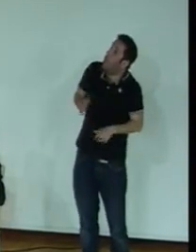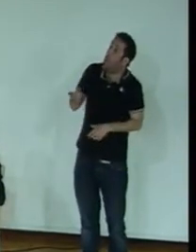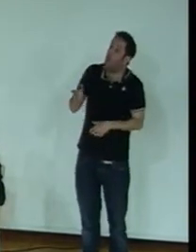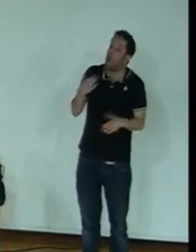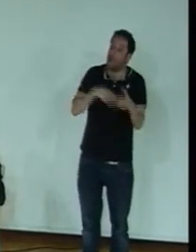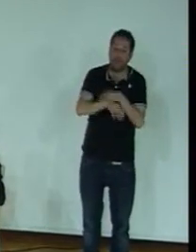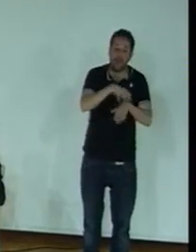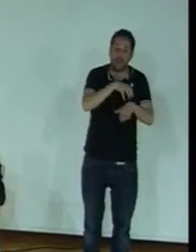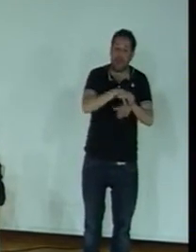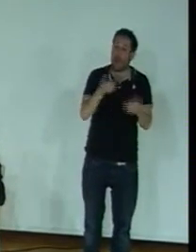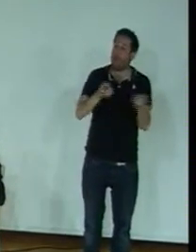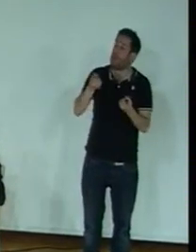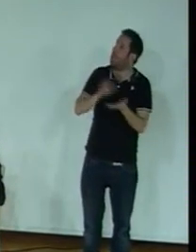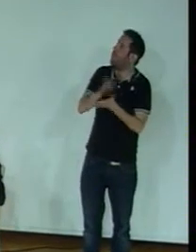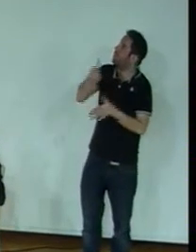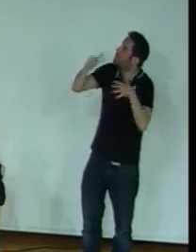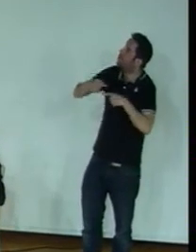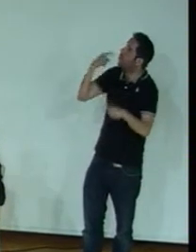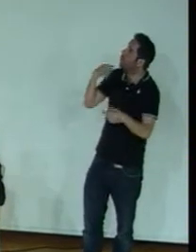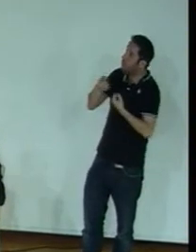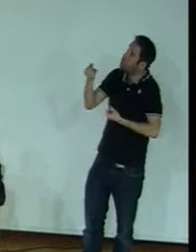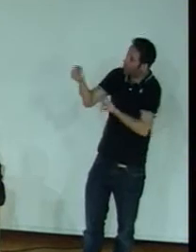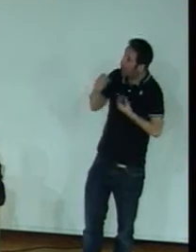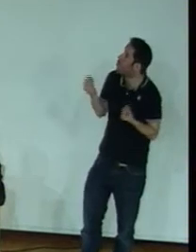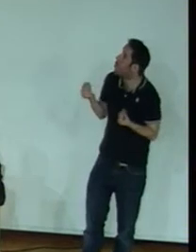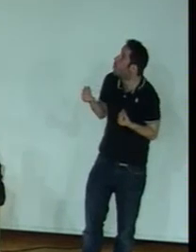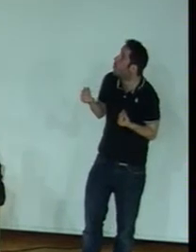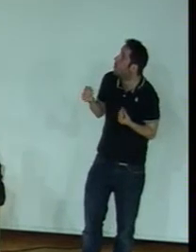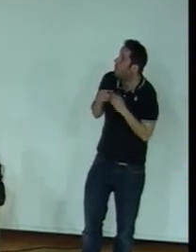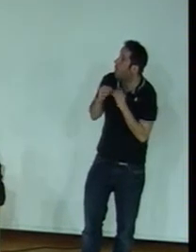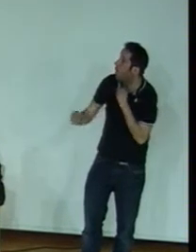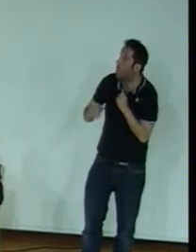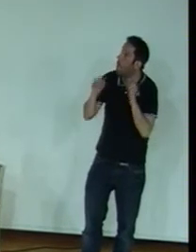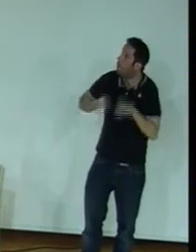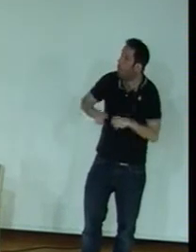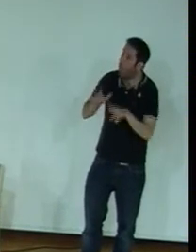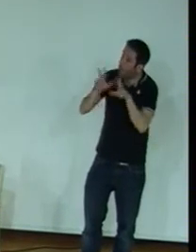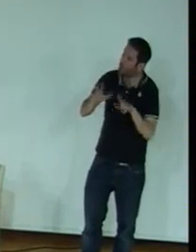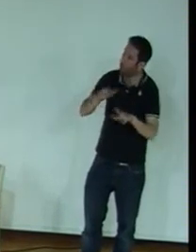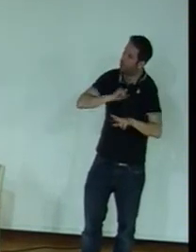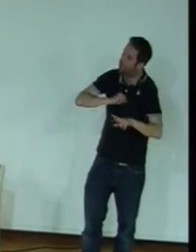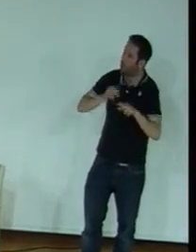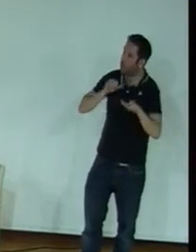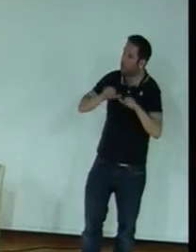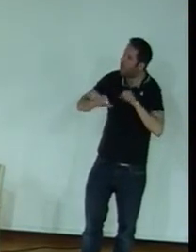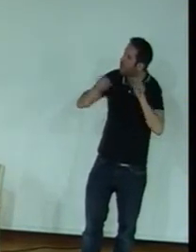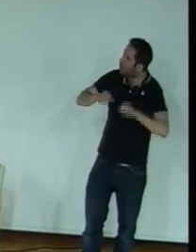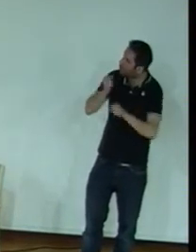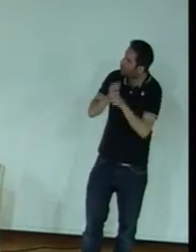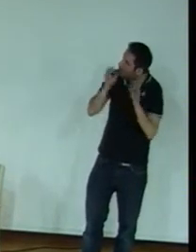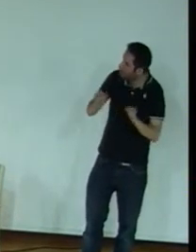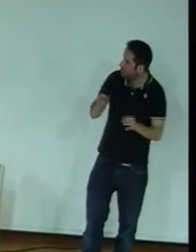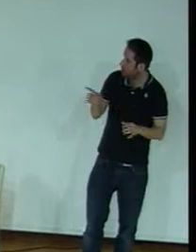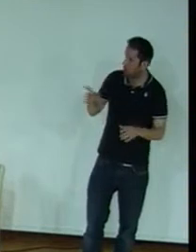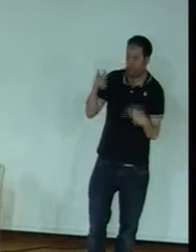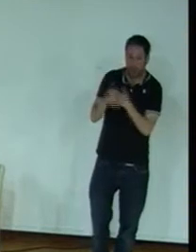au commissariat les voitures qu'on nous a promis depuis 6 mois et qu'on n'a toujours pas. » Ou si on pouvait avoir enfin des ordinateurs un peu plus modernes pour faire notre travail. Je peux